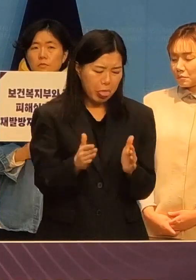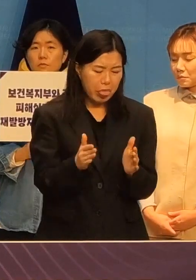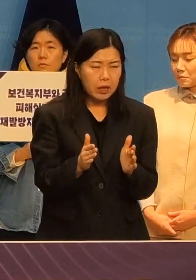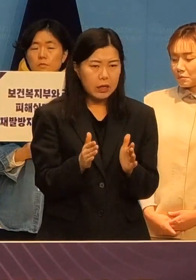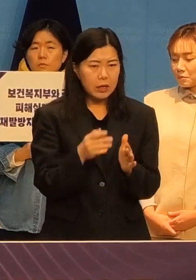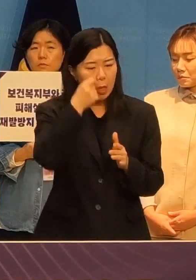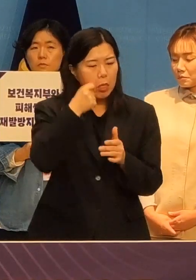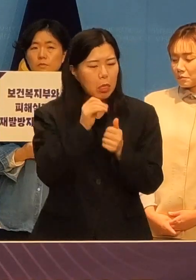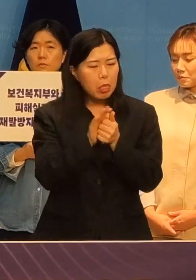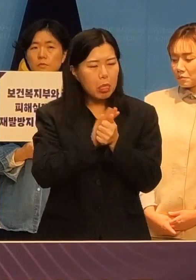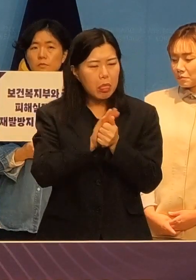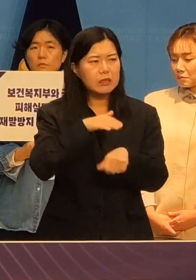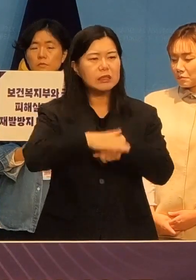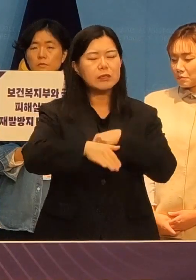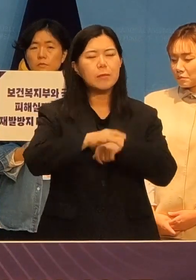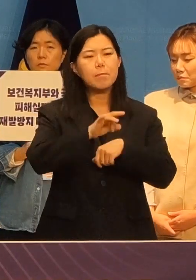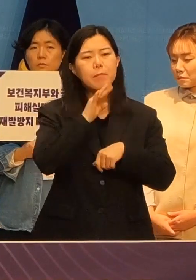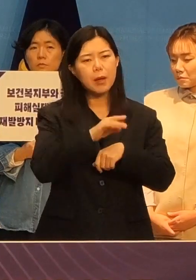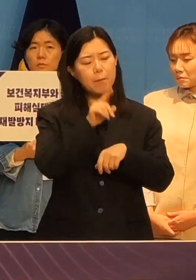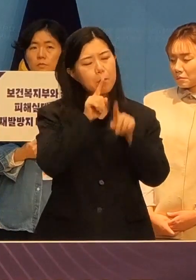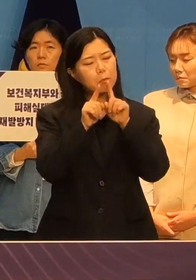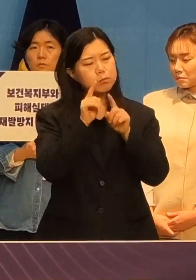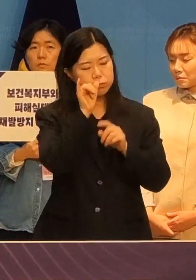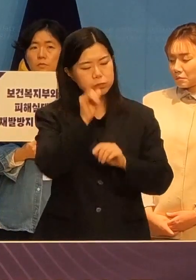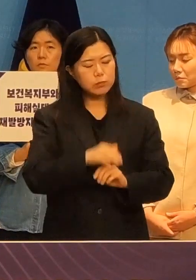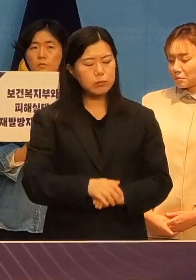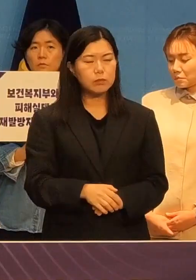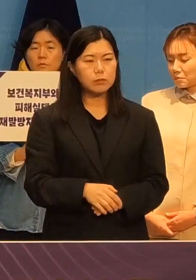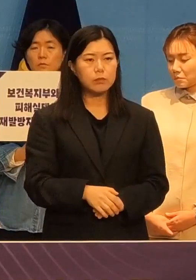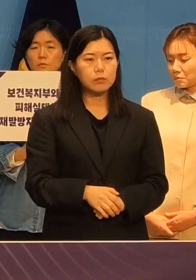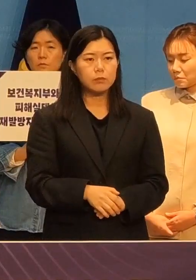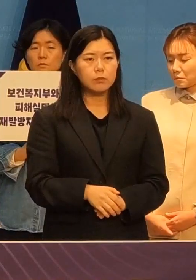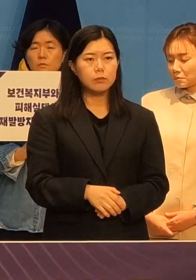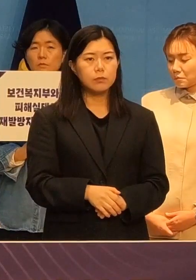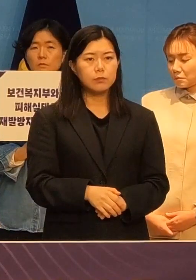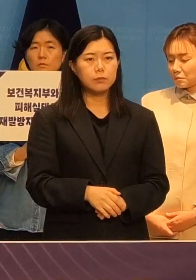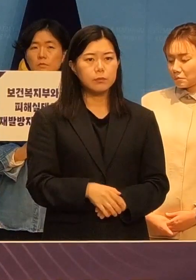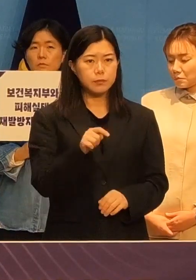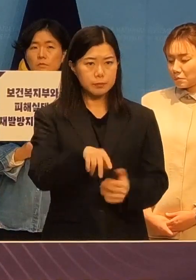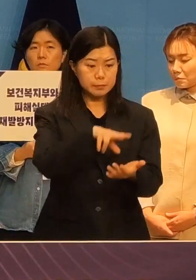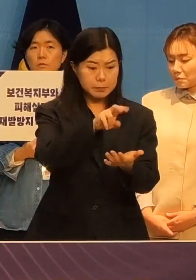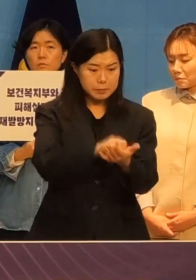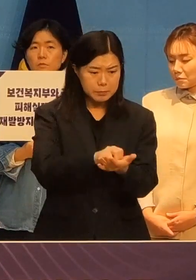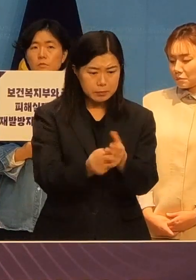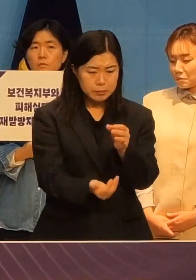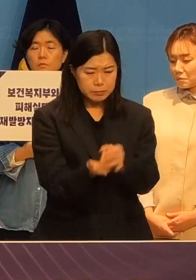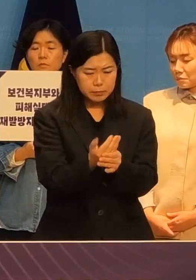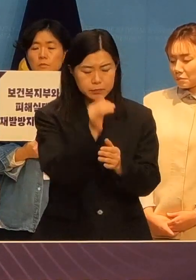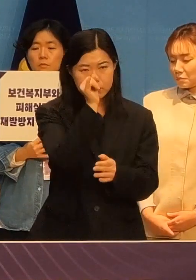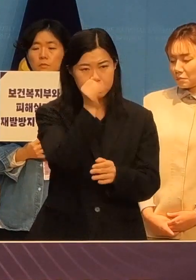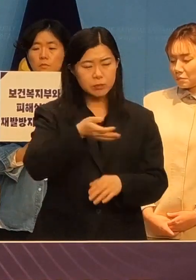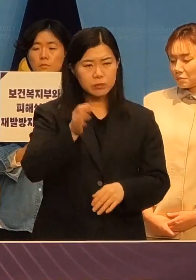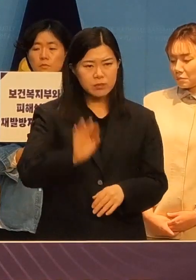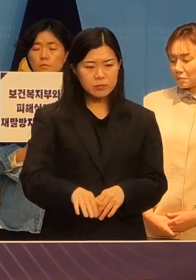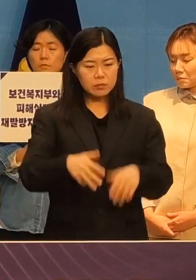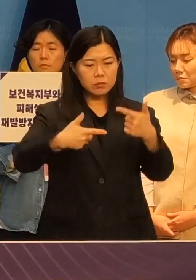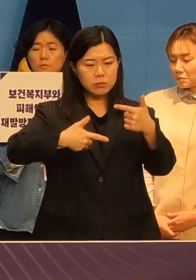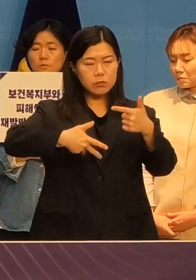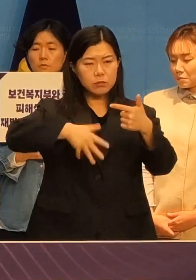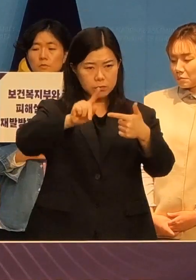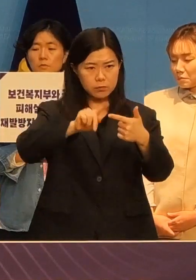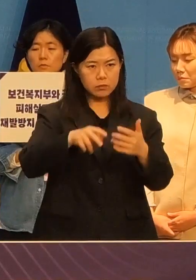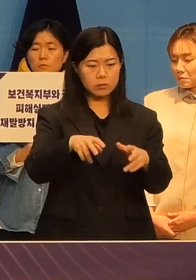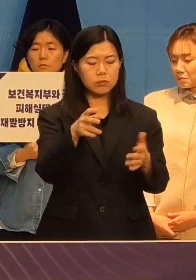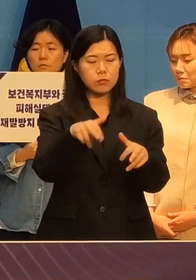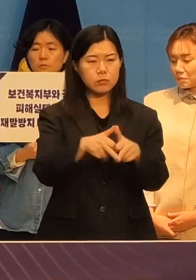시혜적인 방식으로만 이야기되어 왔습니다. 이런 문제에도 불구하고 제6차 장애인 정책